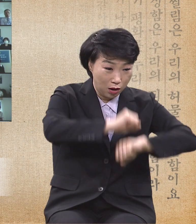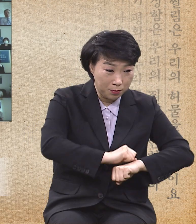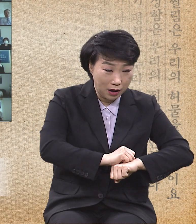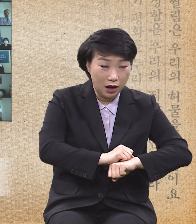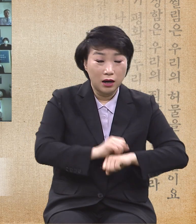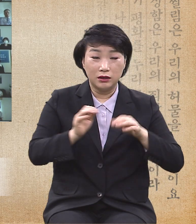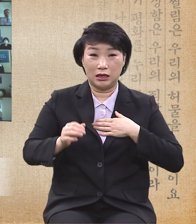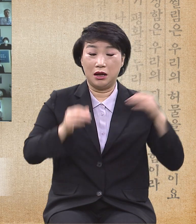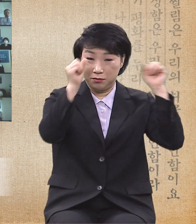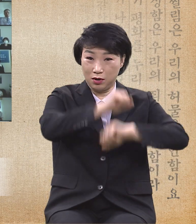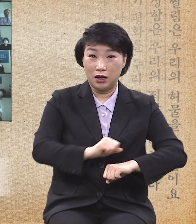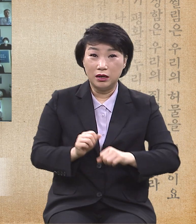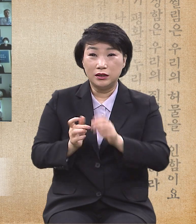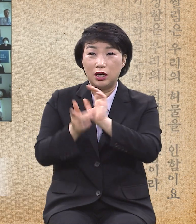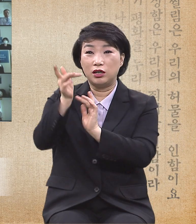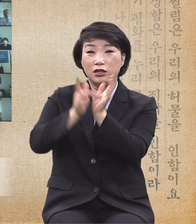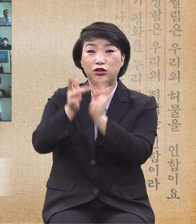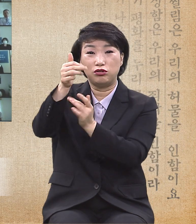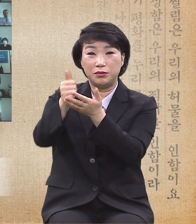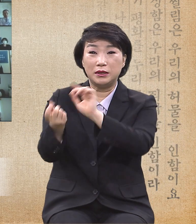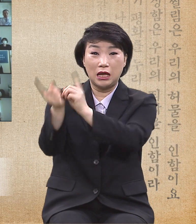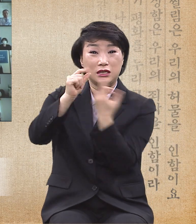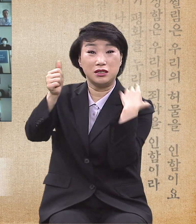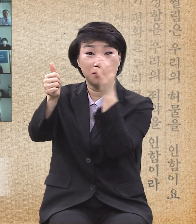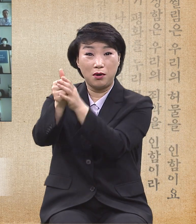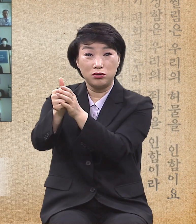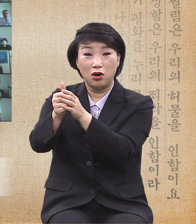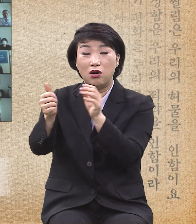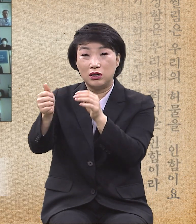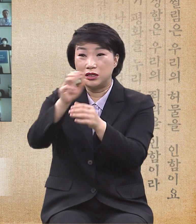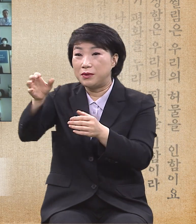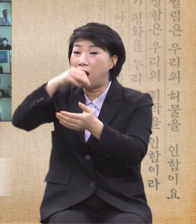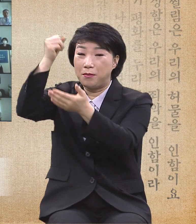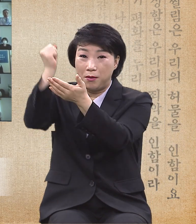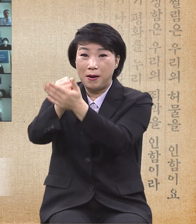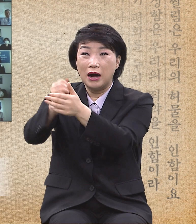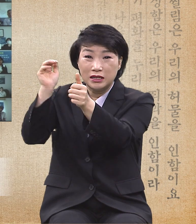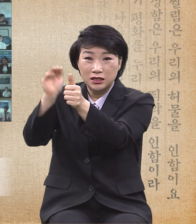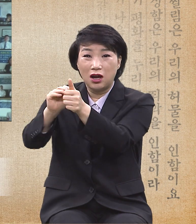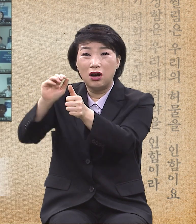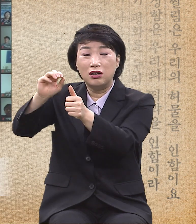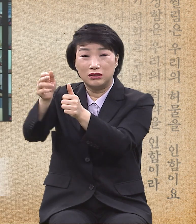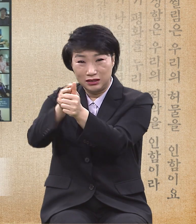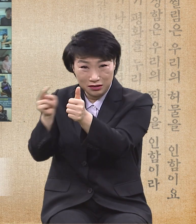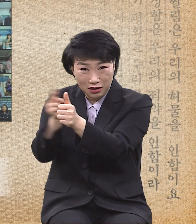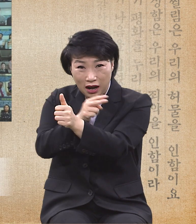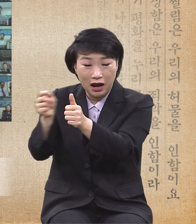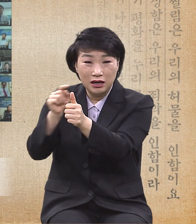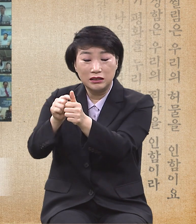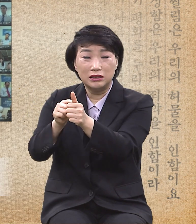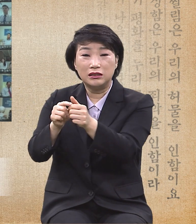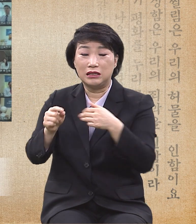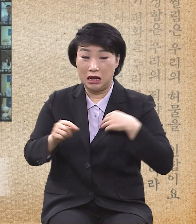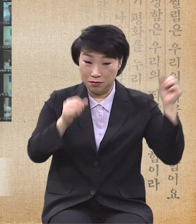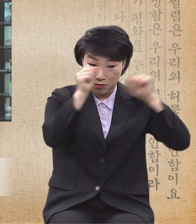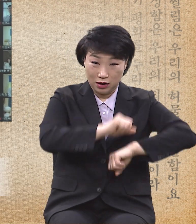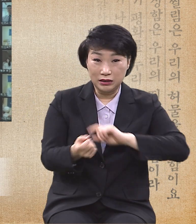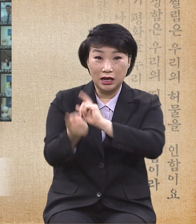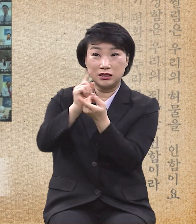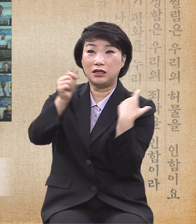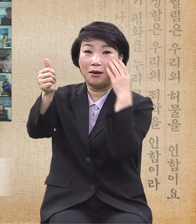짊어지고 찔리고 상하고 징계받고 멸망하는 것처럼 주님이 대신 멸망을